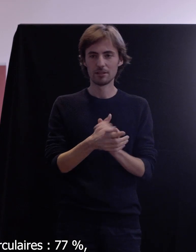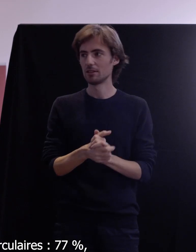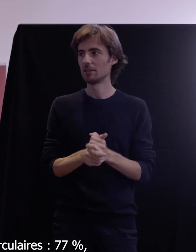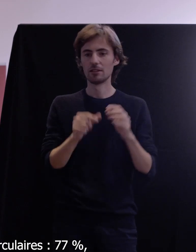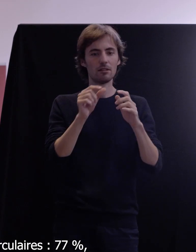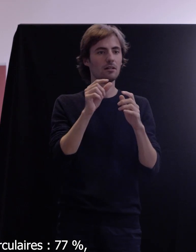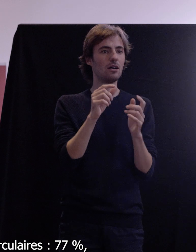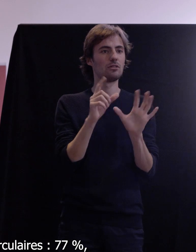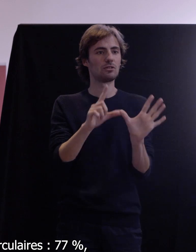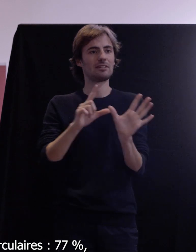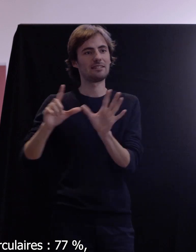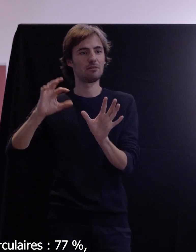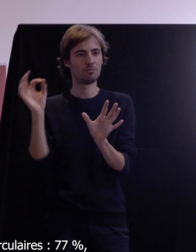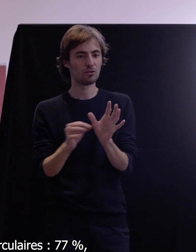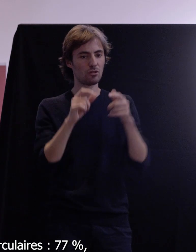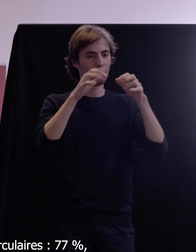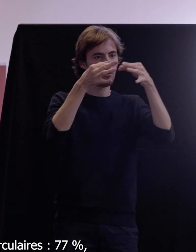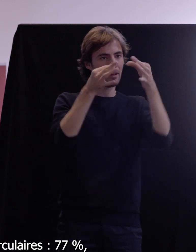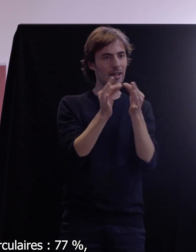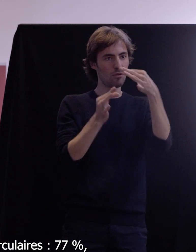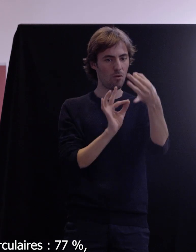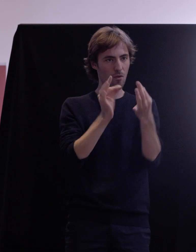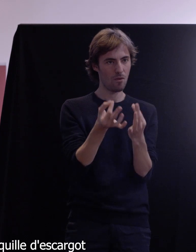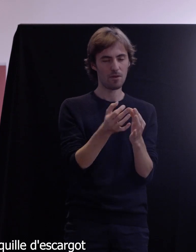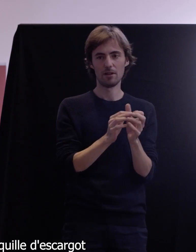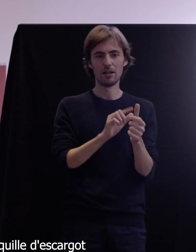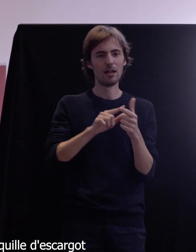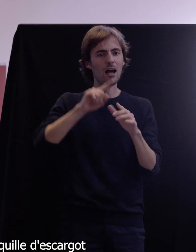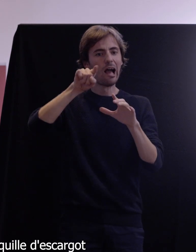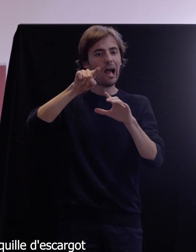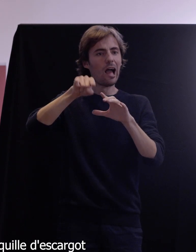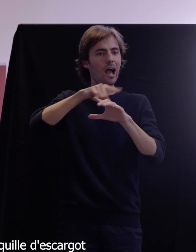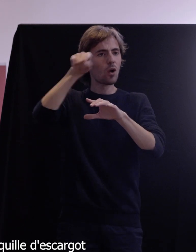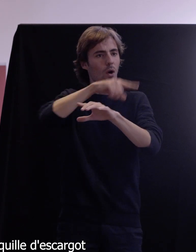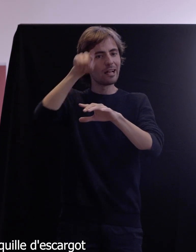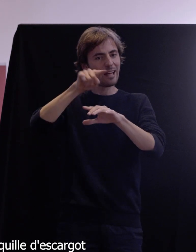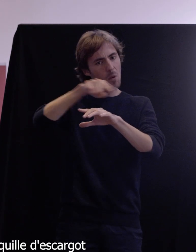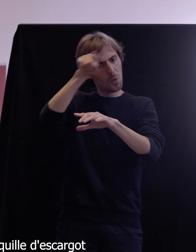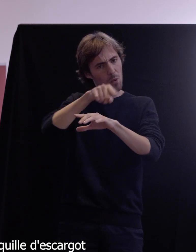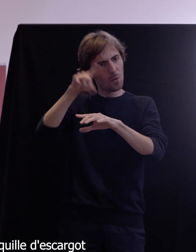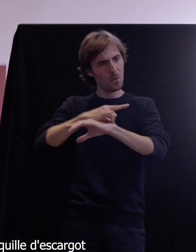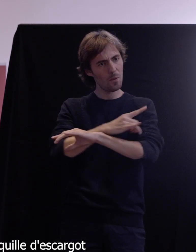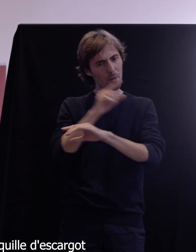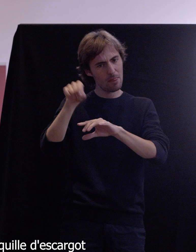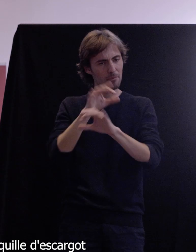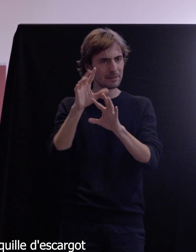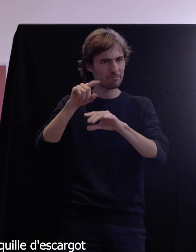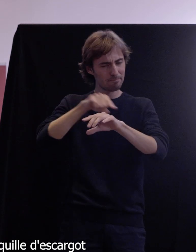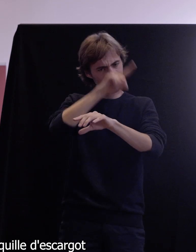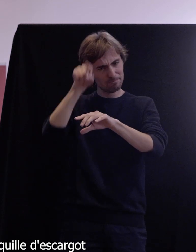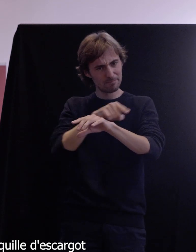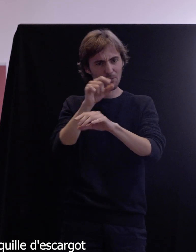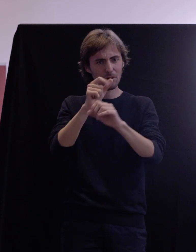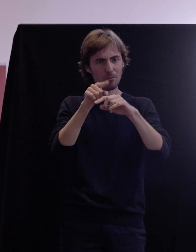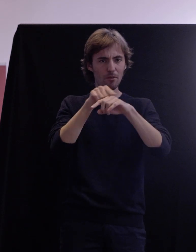semi-circulaires, 77%. La cochlée, qui n'a pas toujours cet aspect bien enroulé de coquille d'escargot, qui peut être un